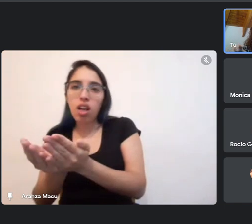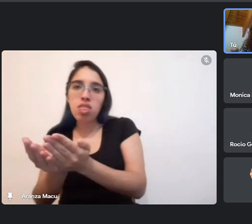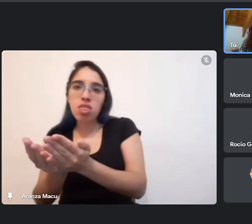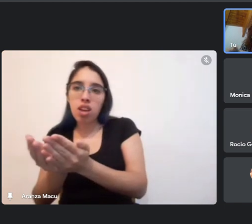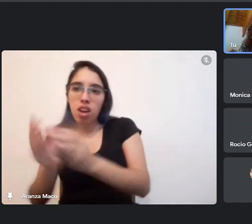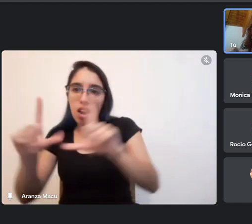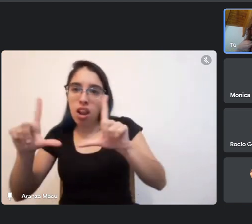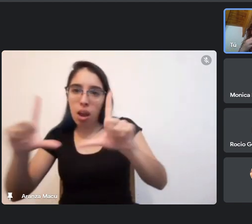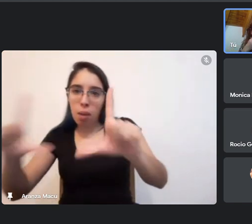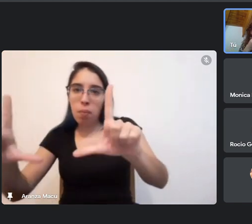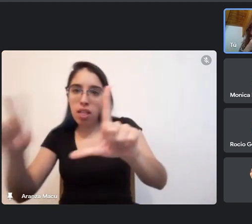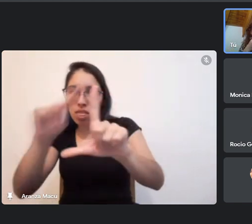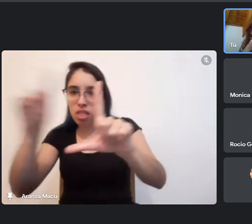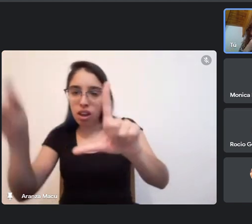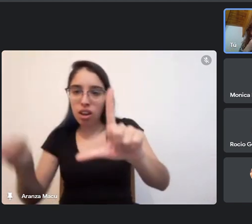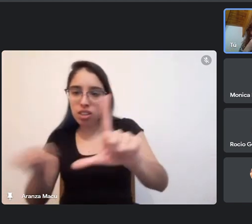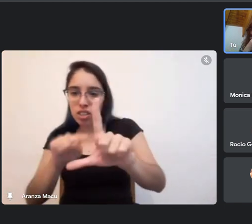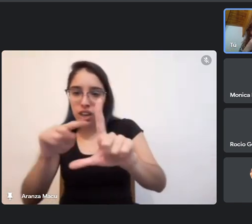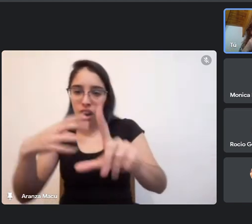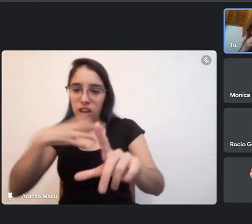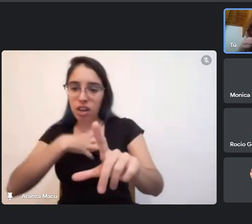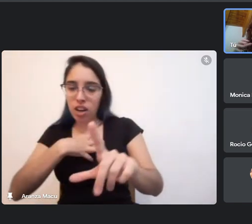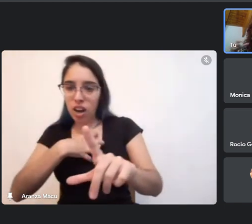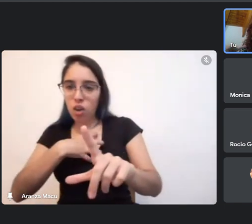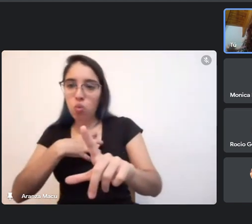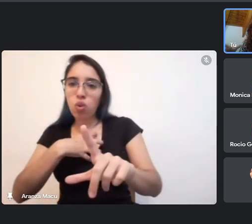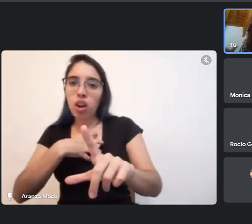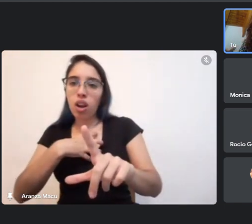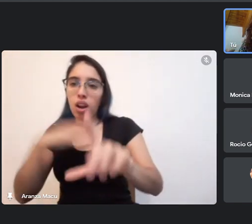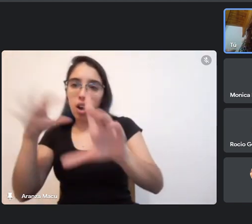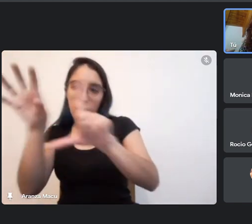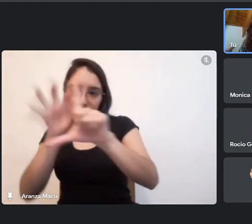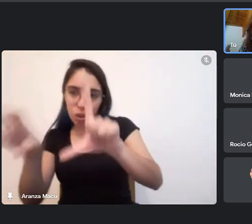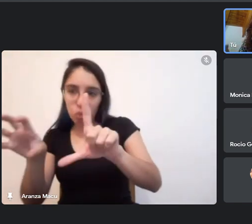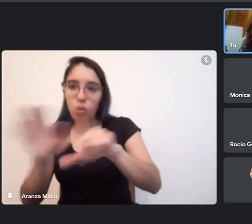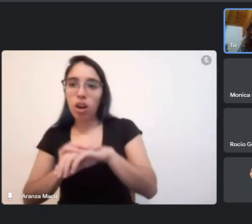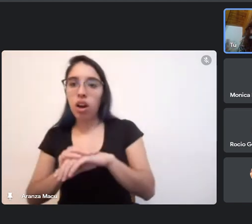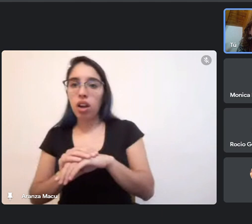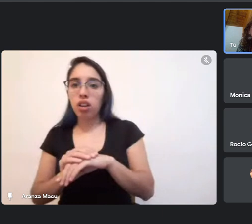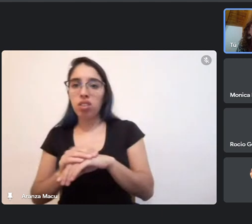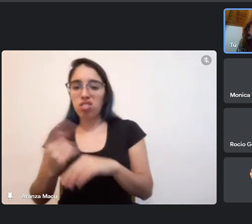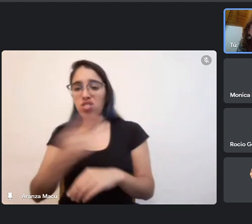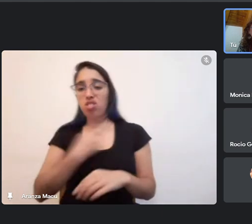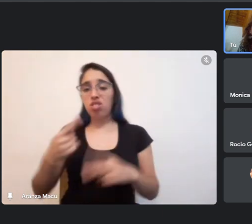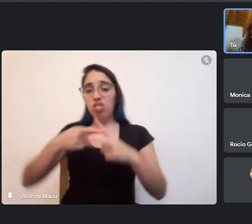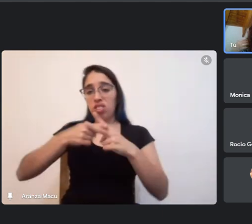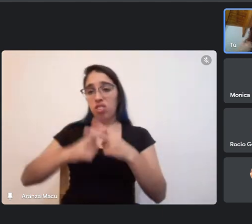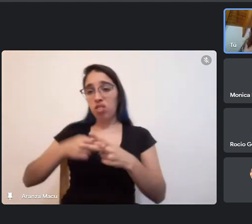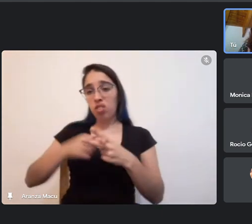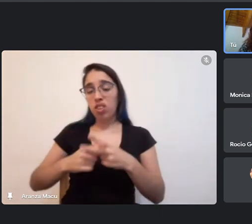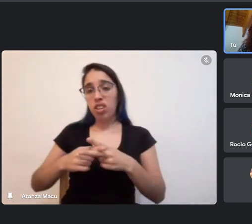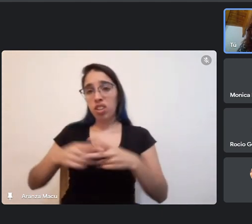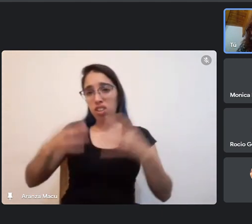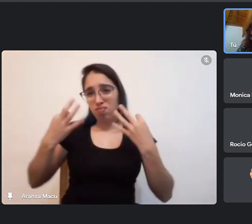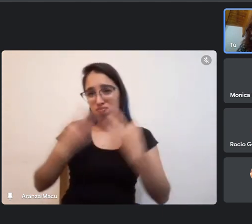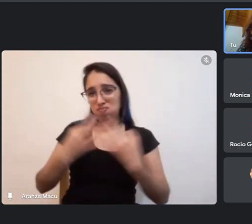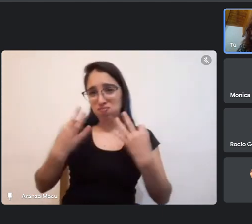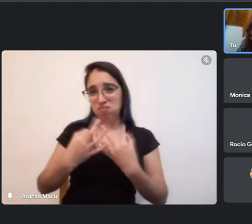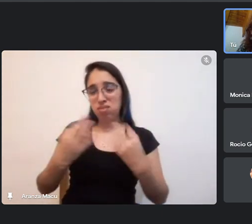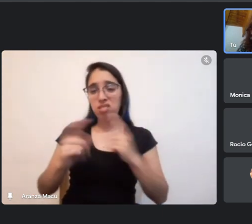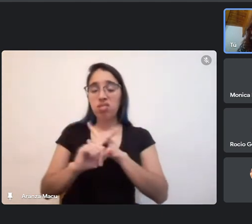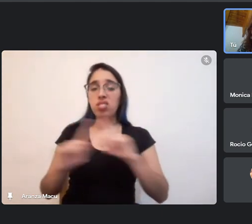en el aula compartida, ¿sí? No tenemos esa tecnología, que sí existe, pero no disponemos de esa